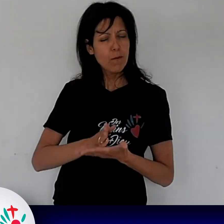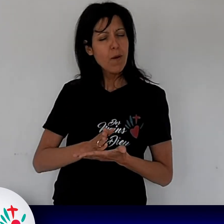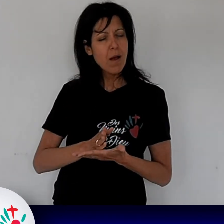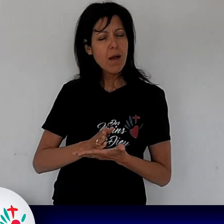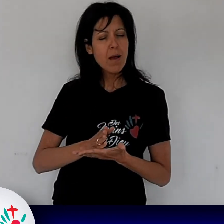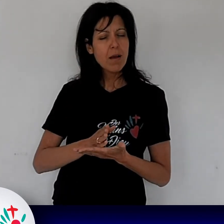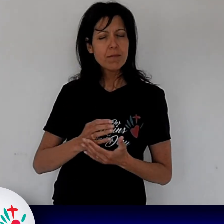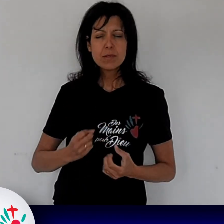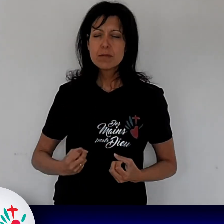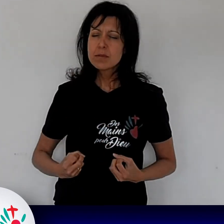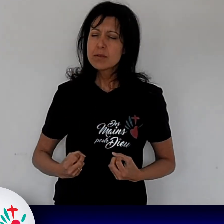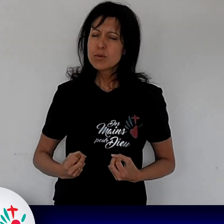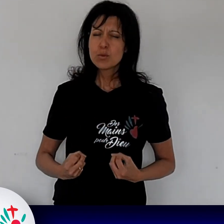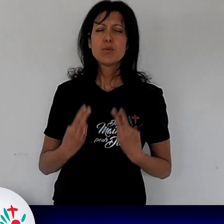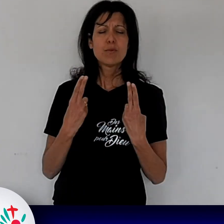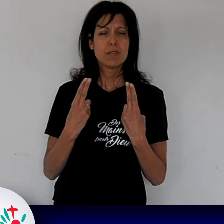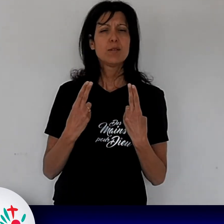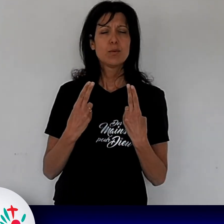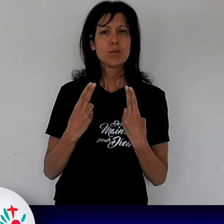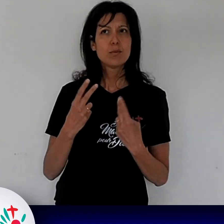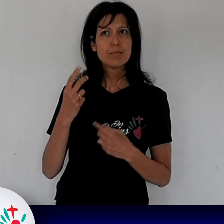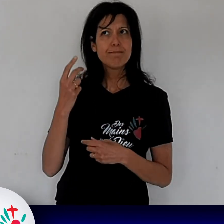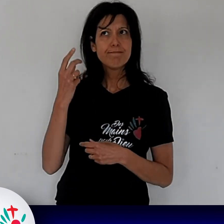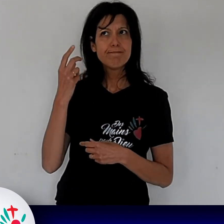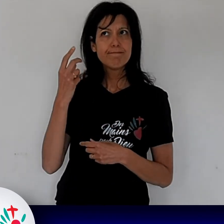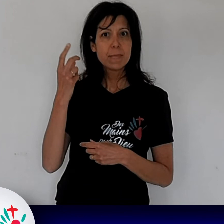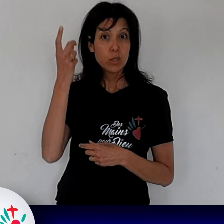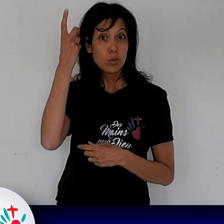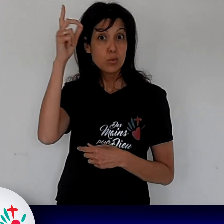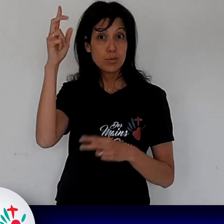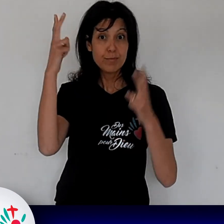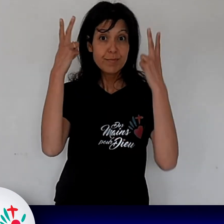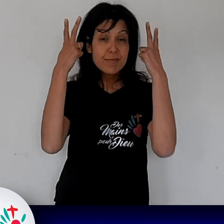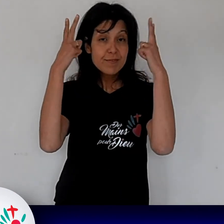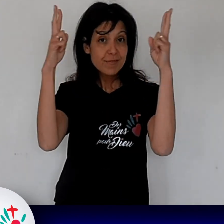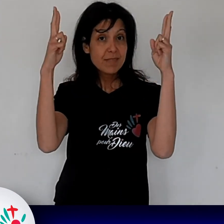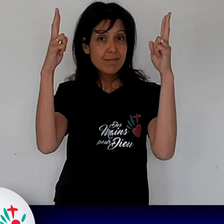qu'il vit, je n'ai rien à craindre.